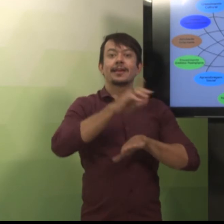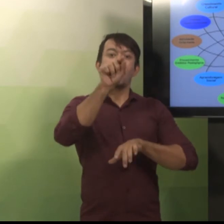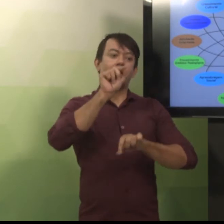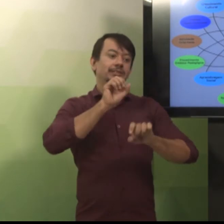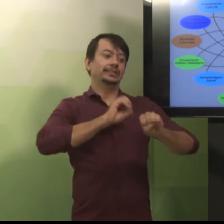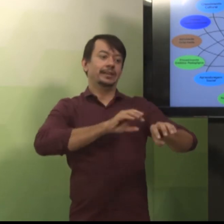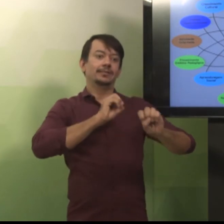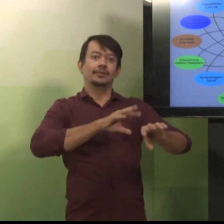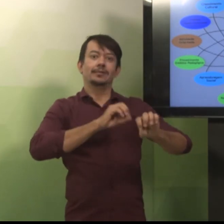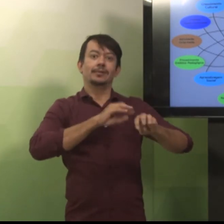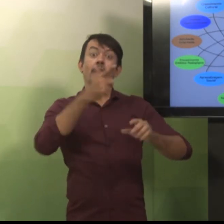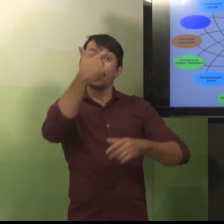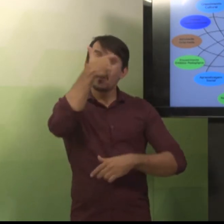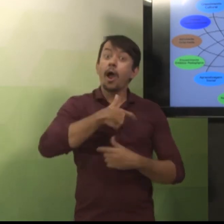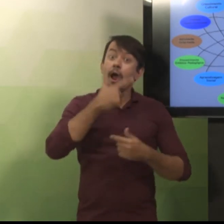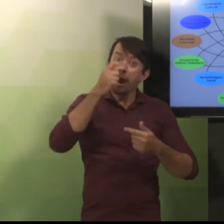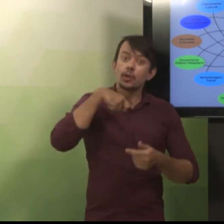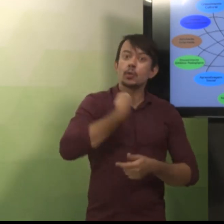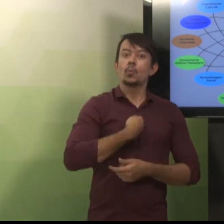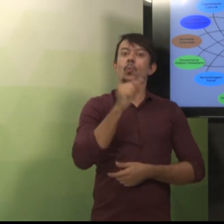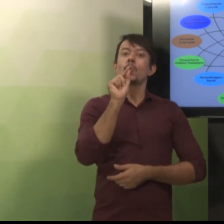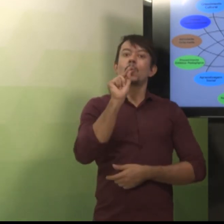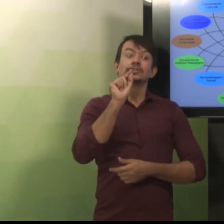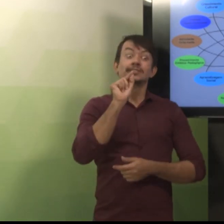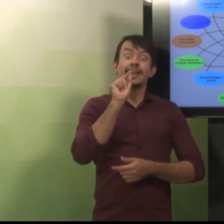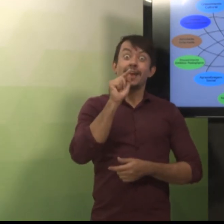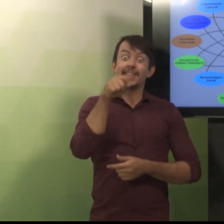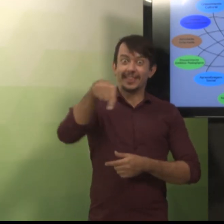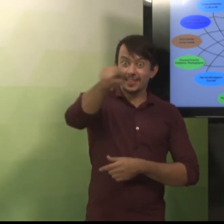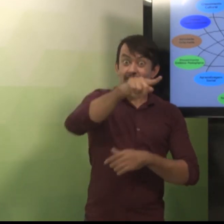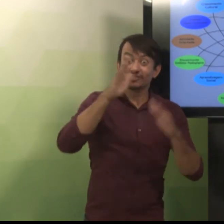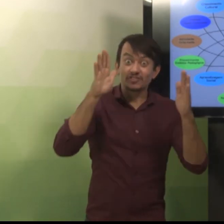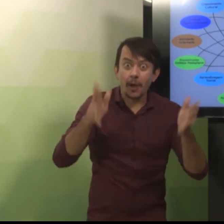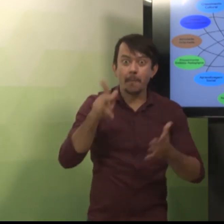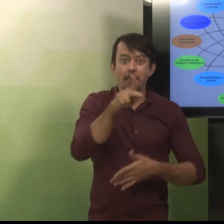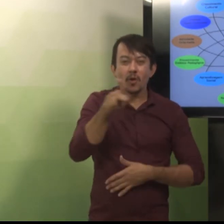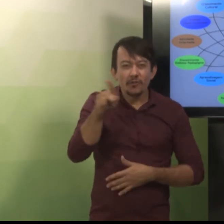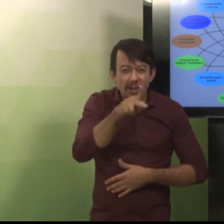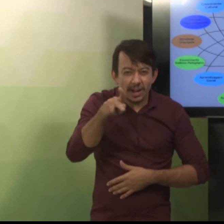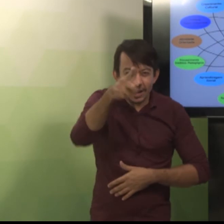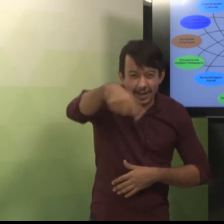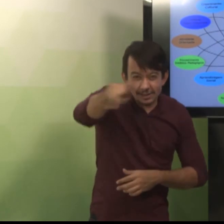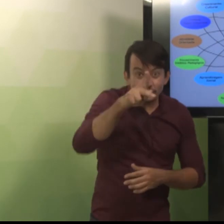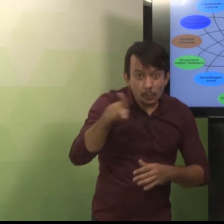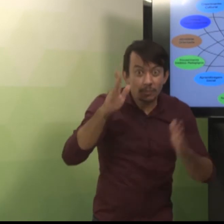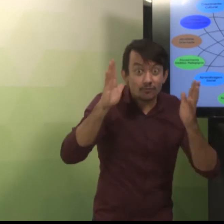didática para o ensino. E isso é prática. Então, vocês